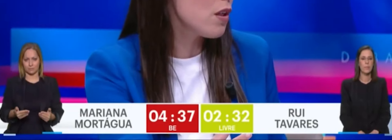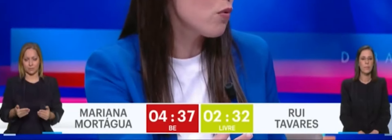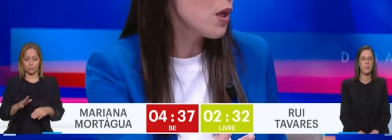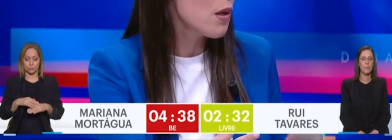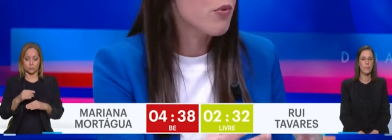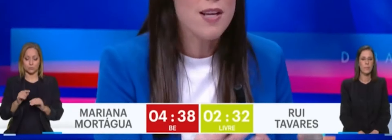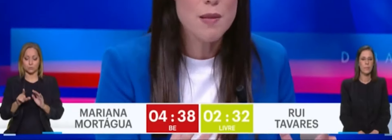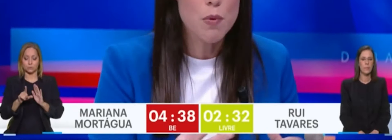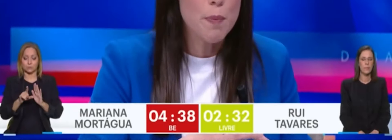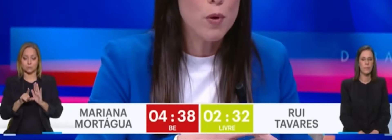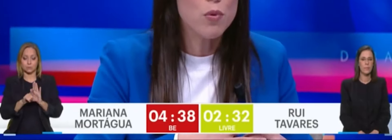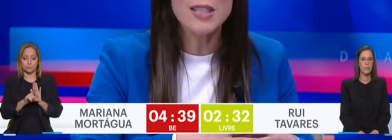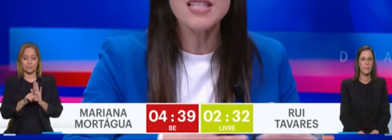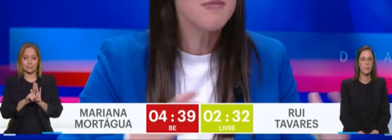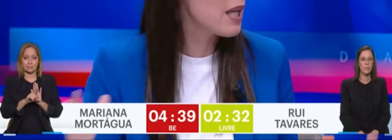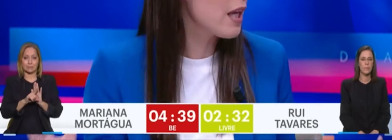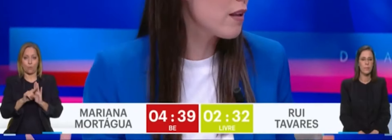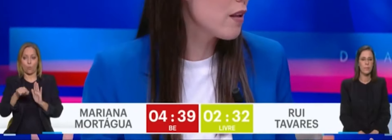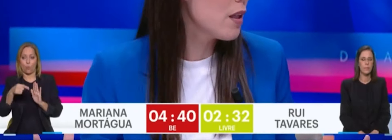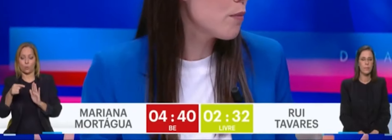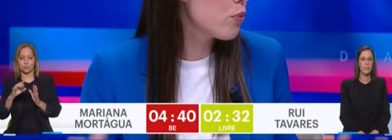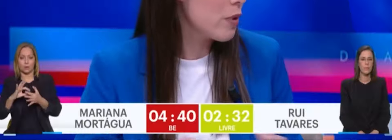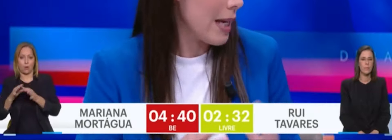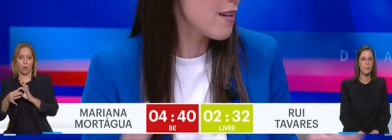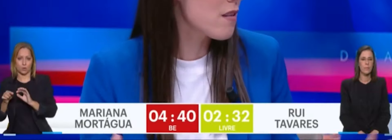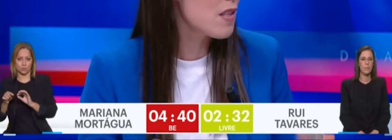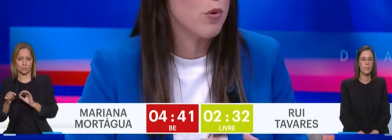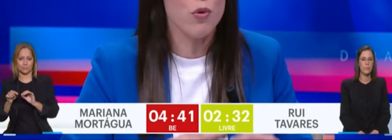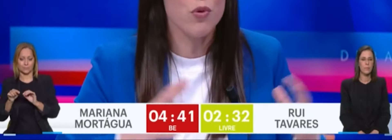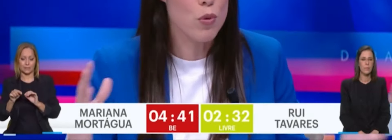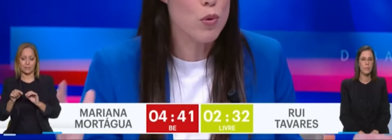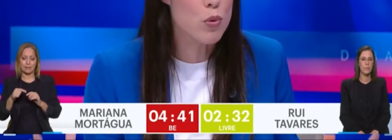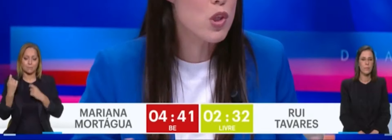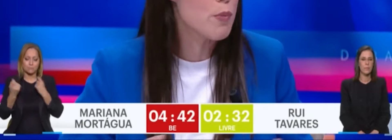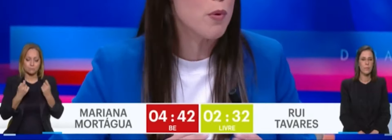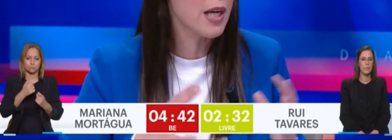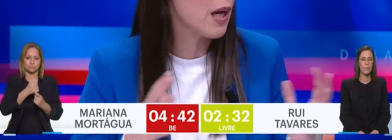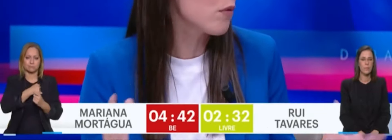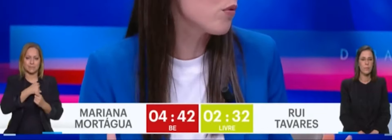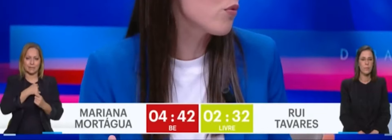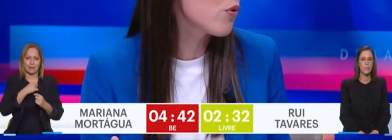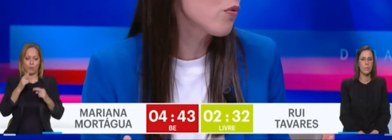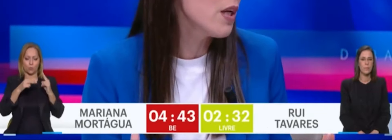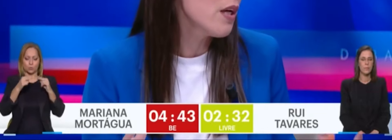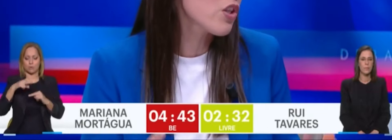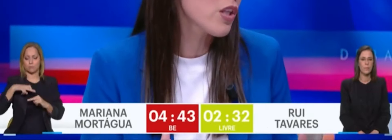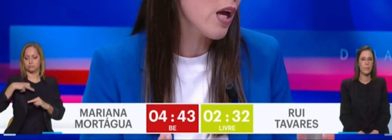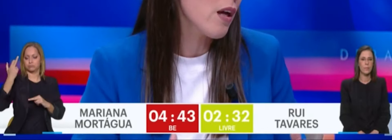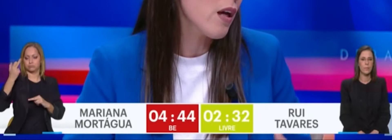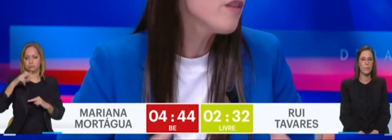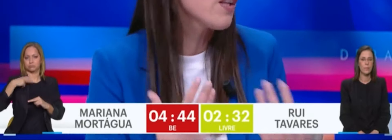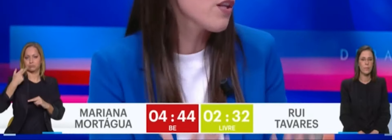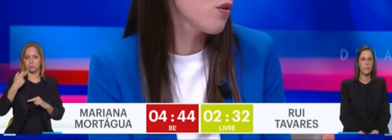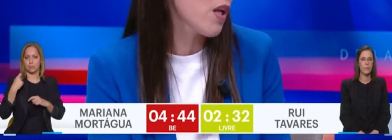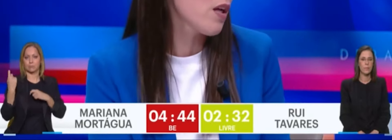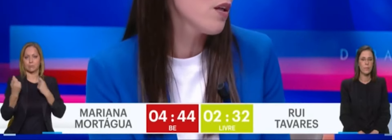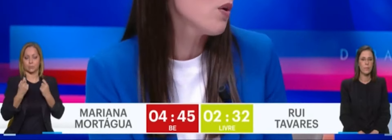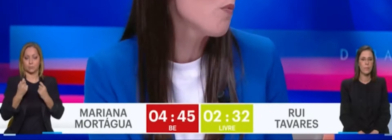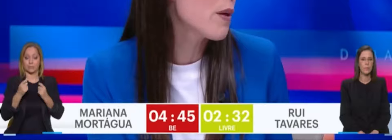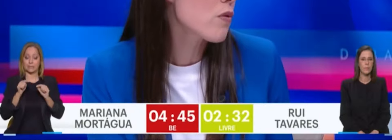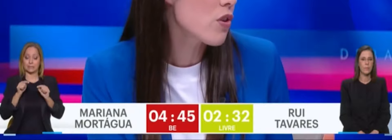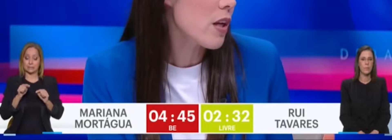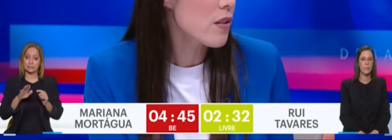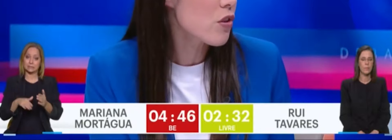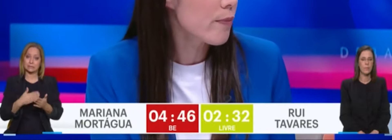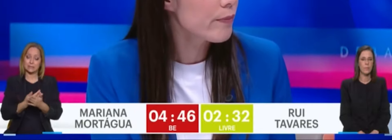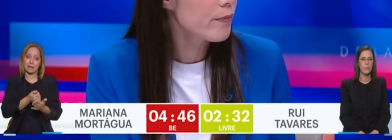façam sentido porque há sempre uma procura limitada por casas e por construção de luxo e por mercado de luxo que está a inflacionar